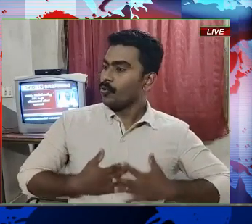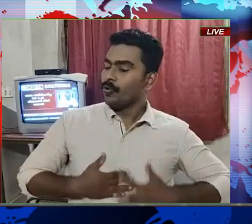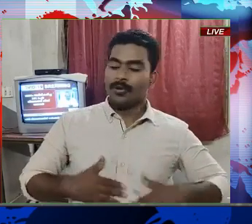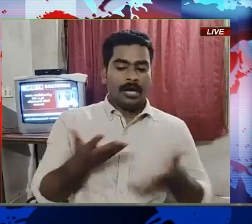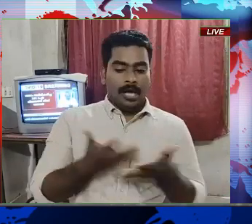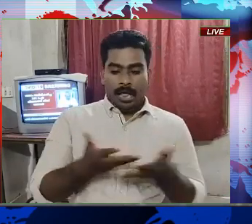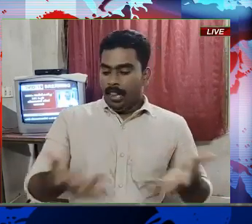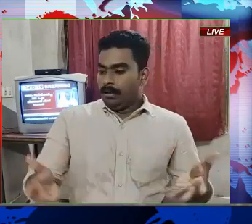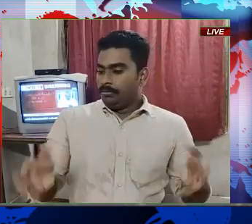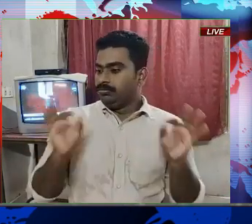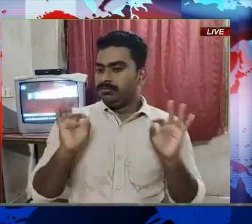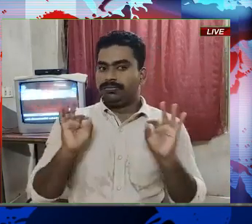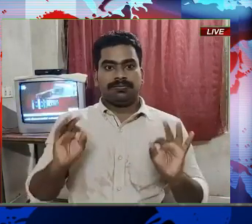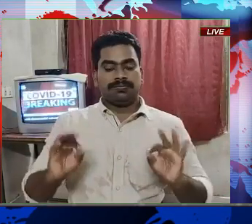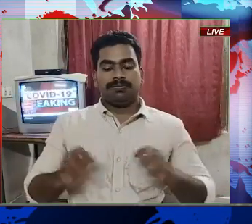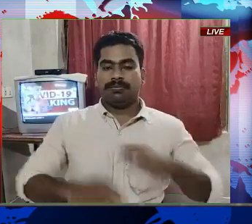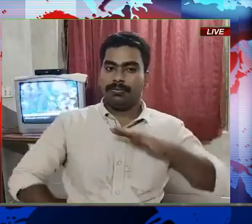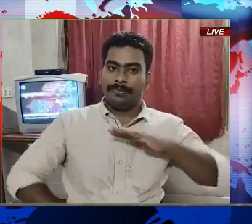22,338 കേസുകൾ